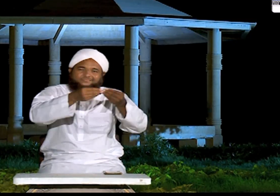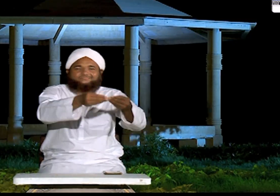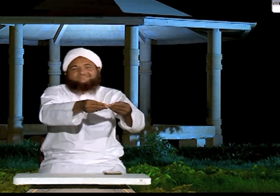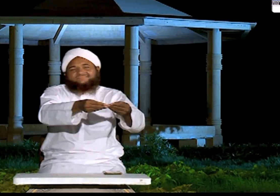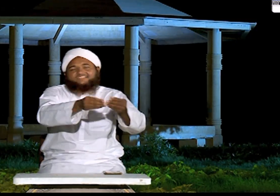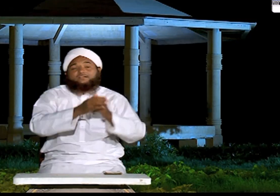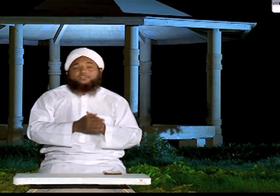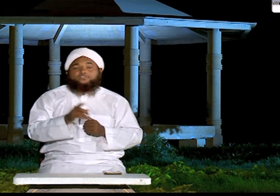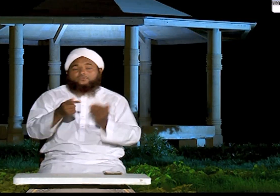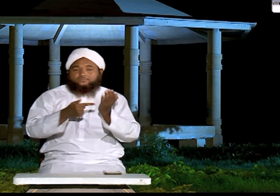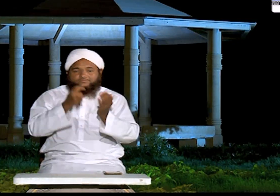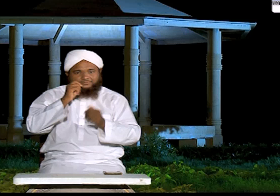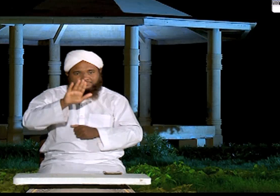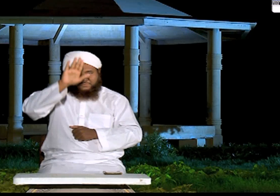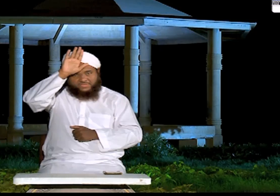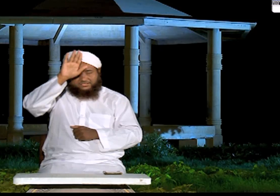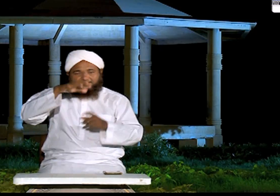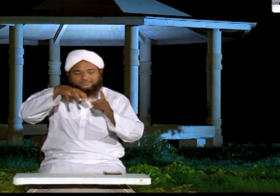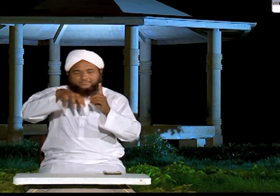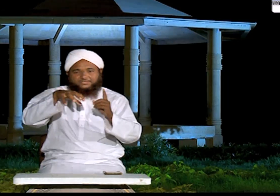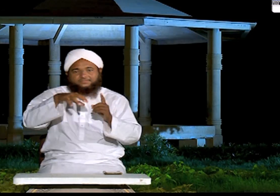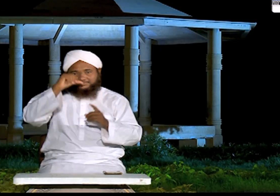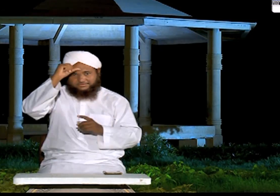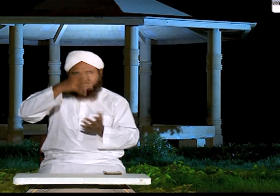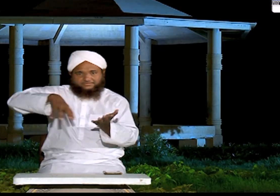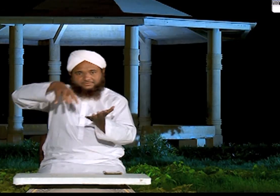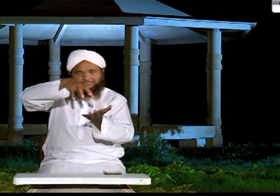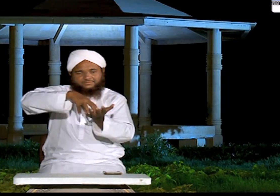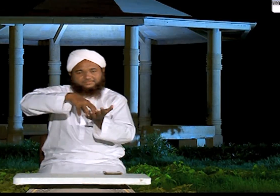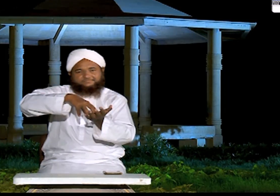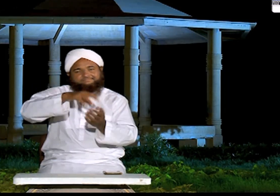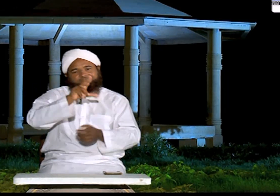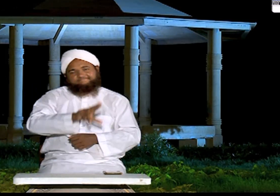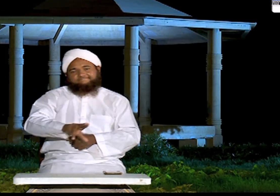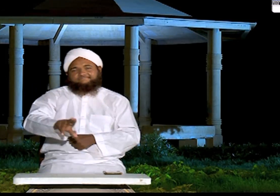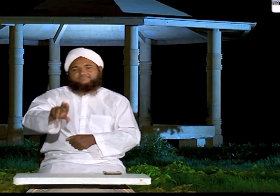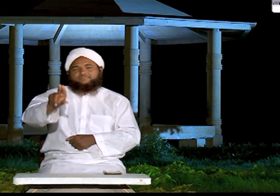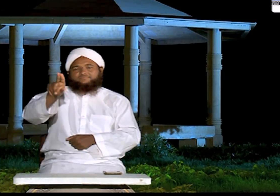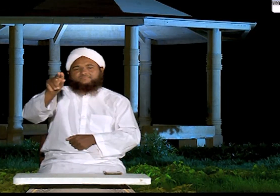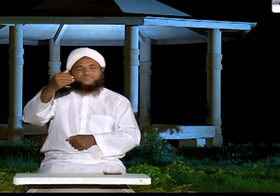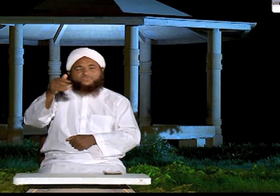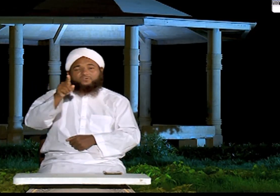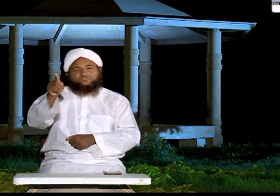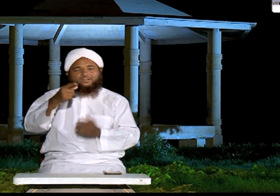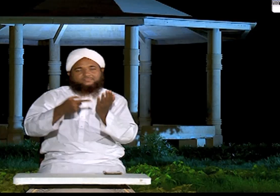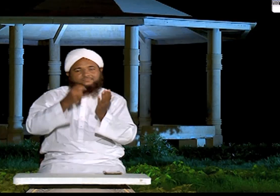بعد طبع مدینہ منورہ سے ہند کے شہر غلصان چلا گیا اور وہاں اس کا انتقال ہو گیا